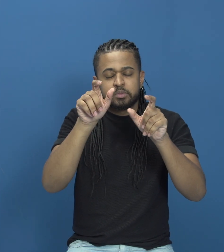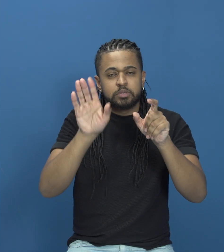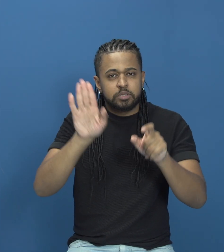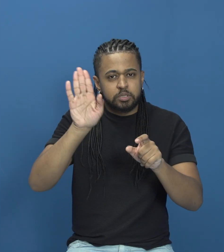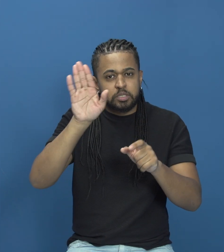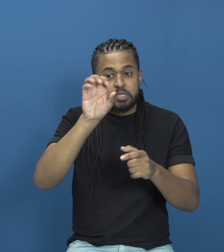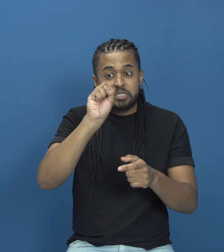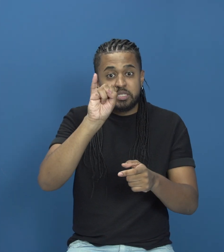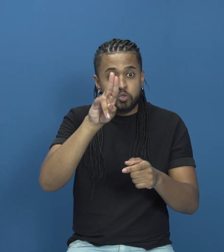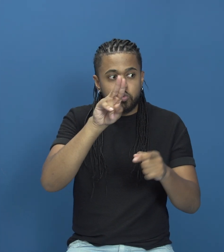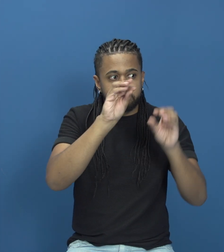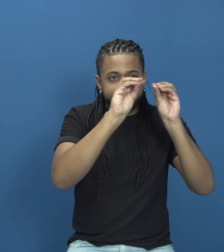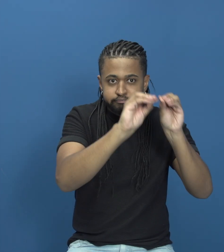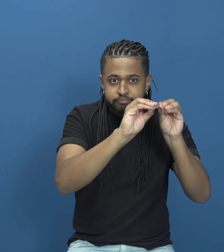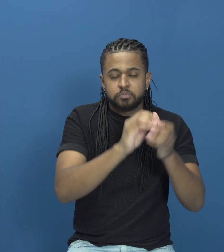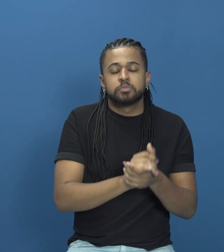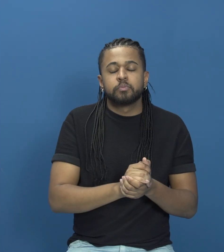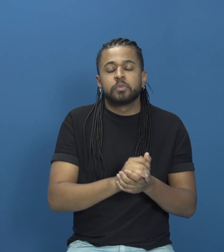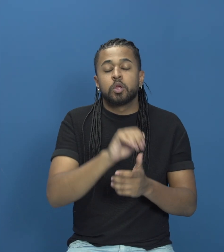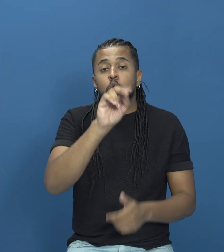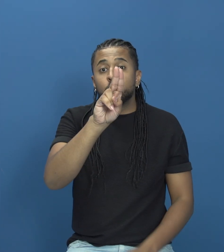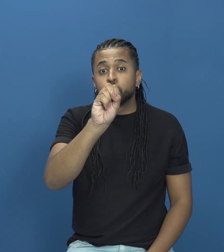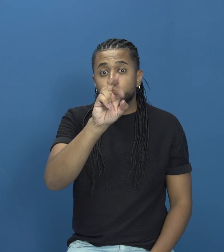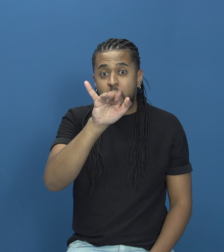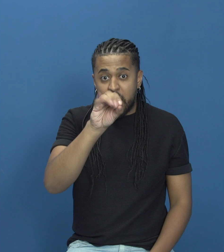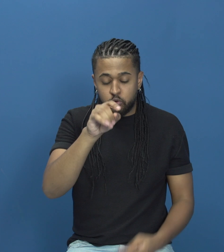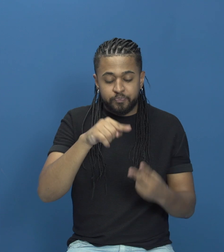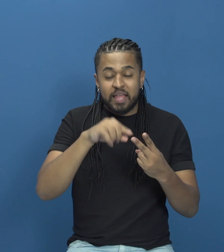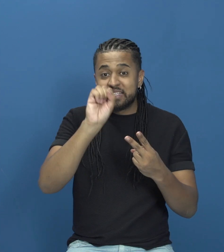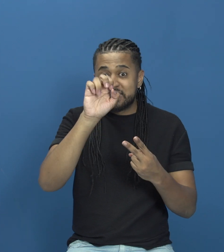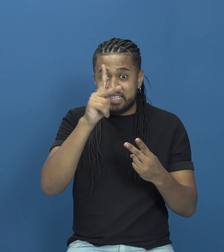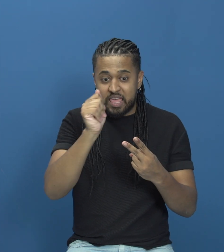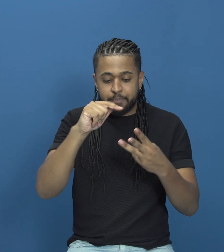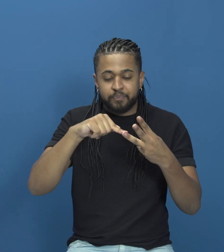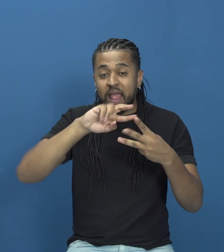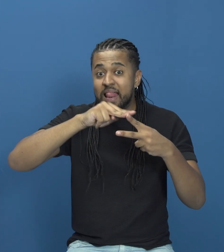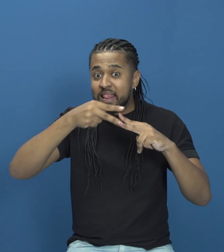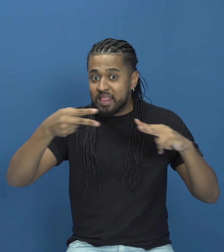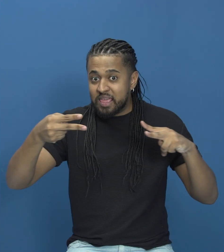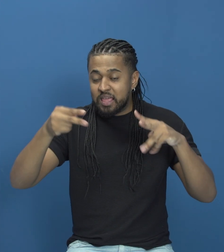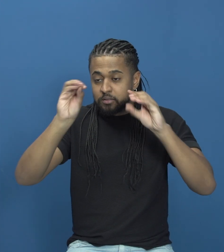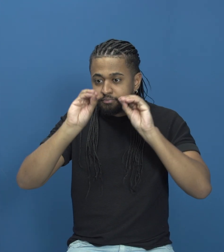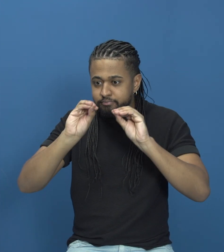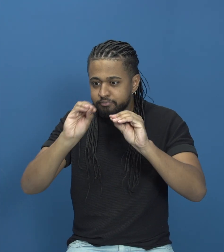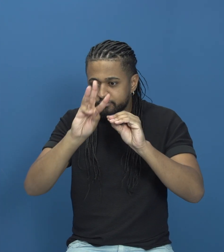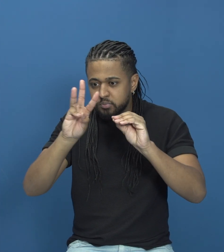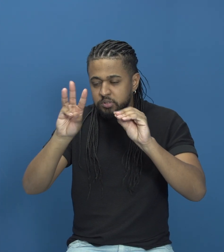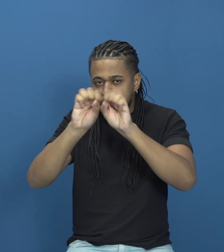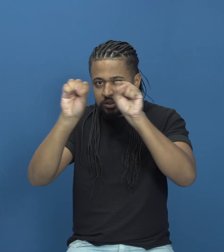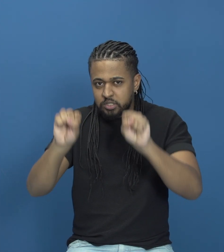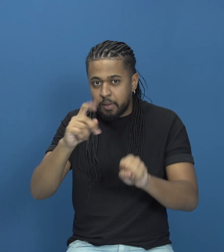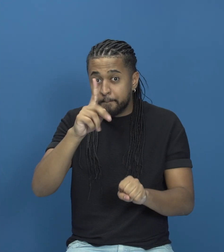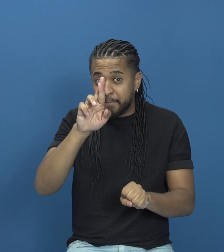cadastrado no SISU, constando usuário, senha, link para acesso ao sistema do pré-cadastro